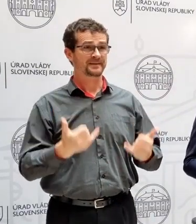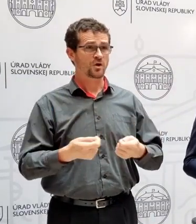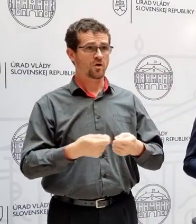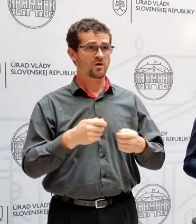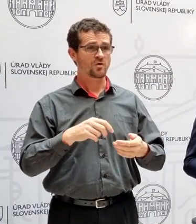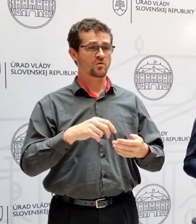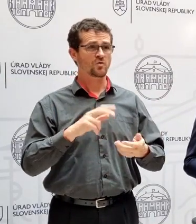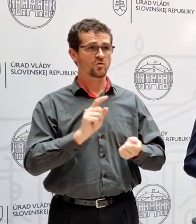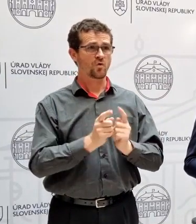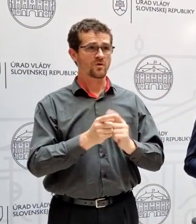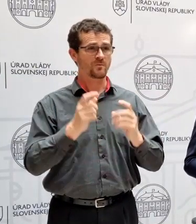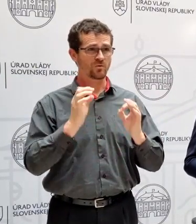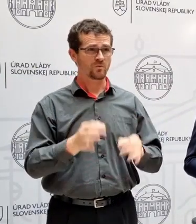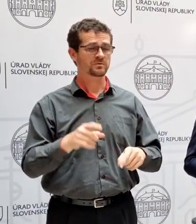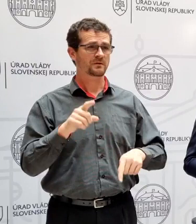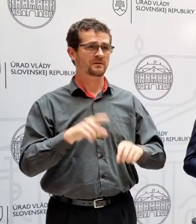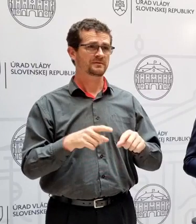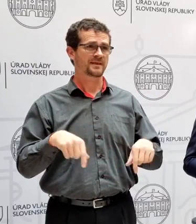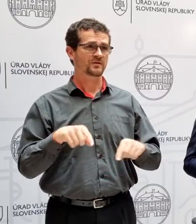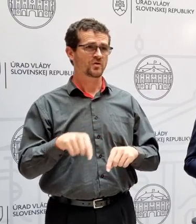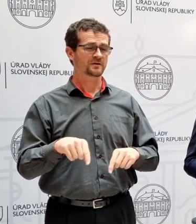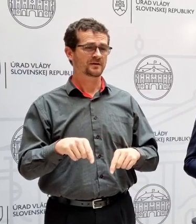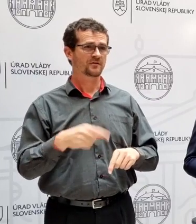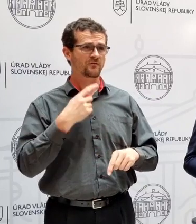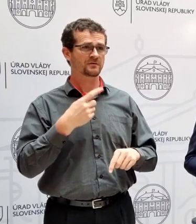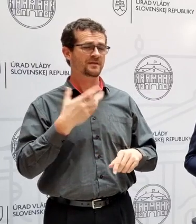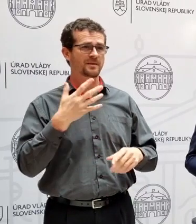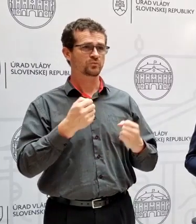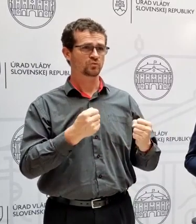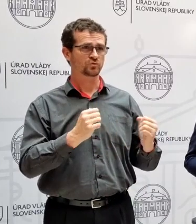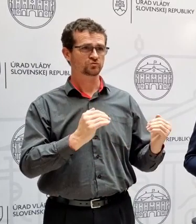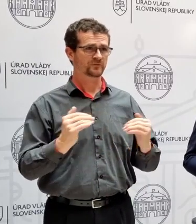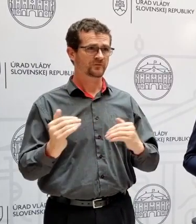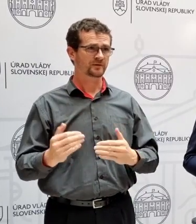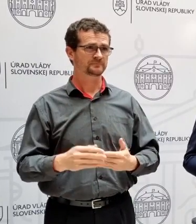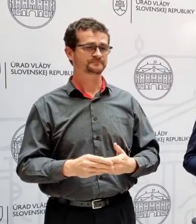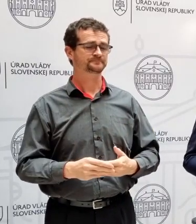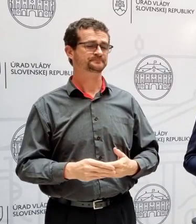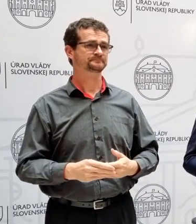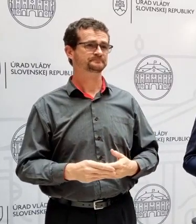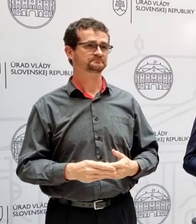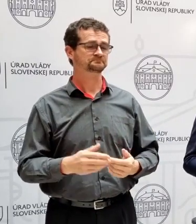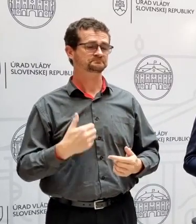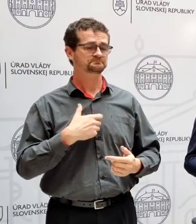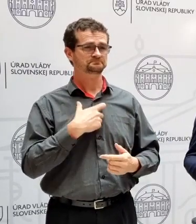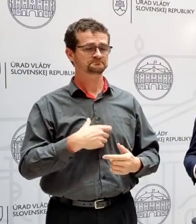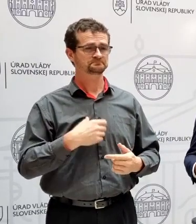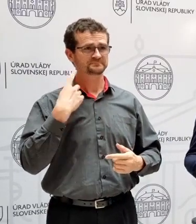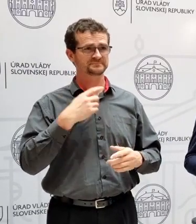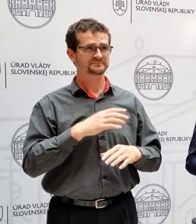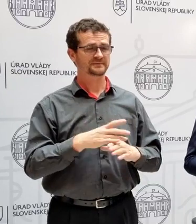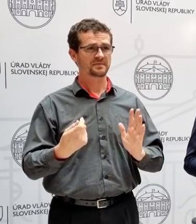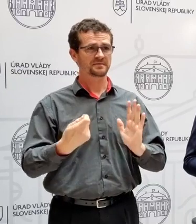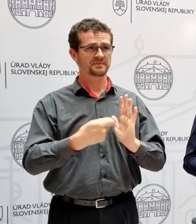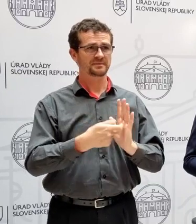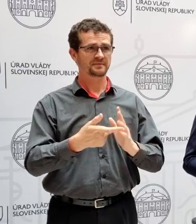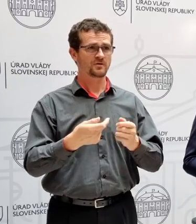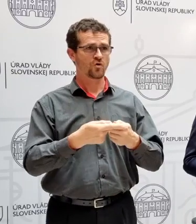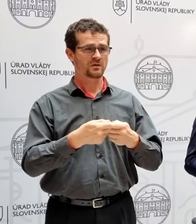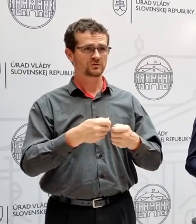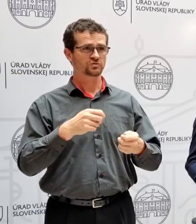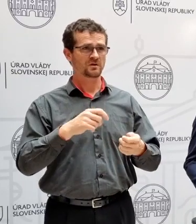koaličná dohoda bola dobrá, len teda niektorí si povedali, že nebudú dodržiavať. A osobne si myslím, že stačí iba dovetok ku